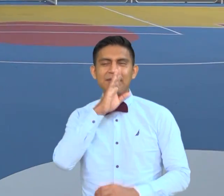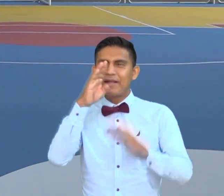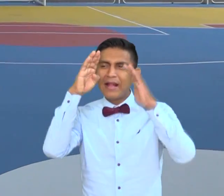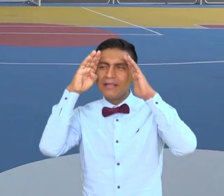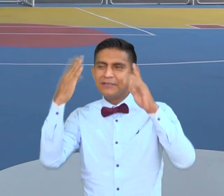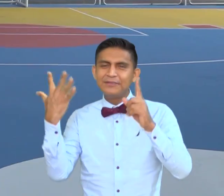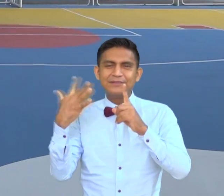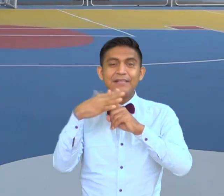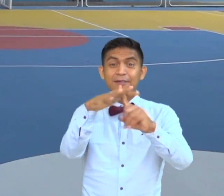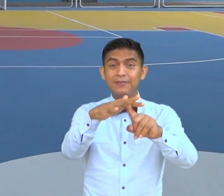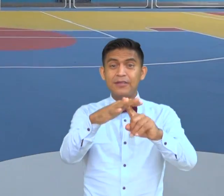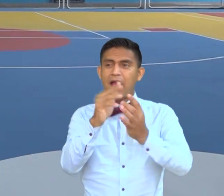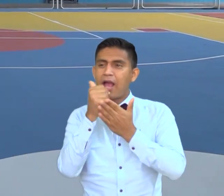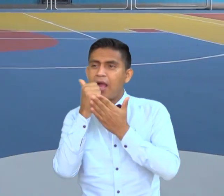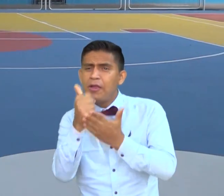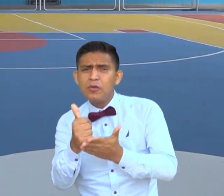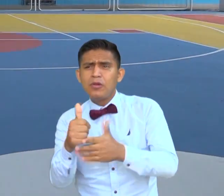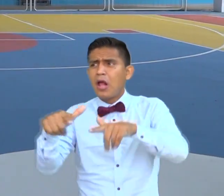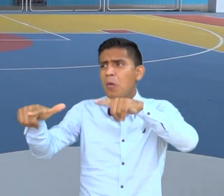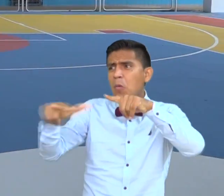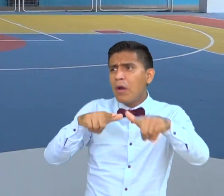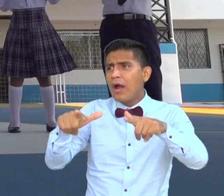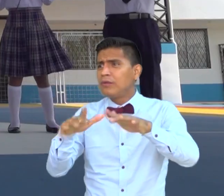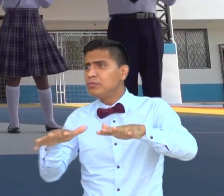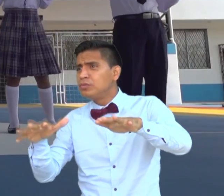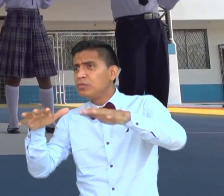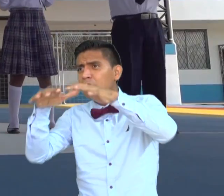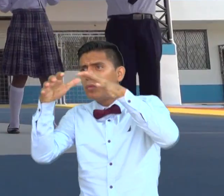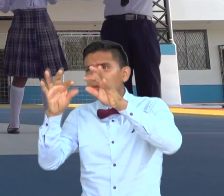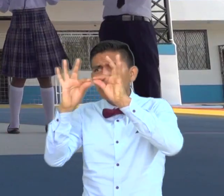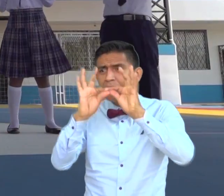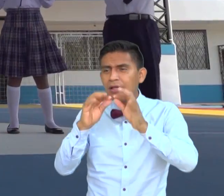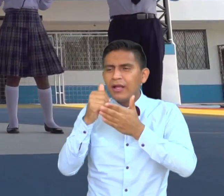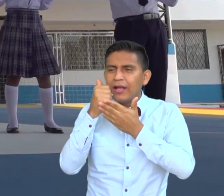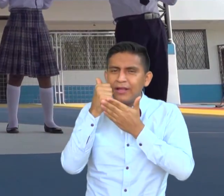Somos una alcaldía inclusiva que aporta con espacios